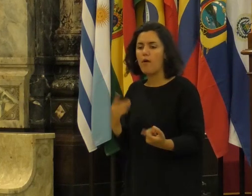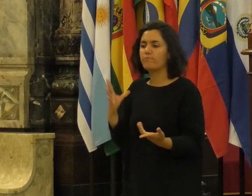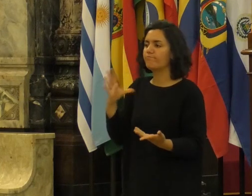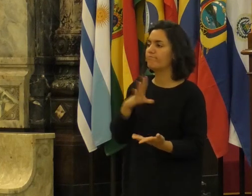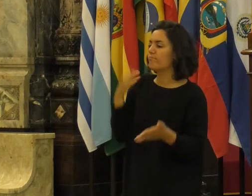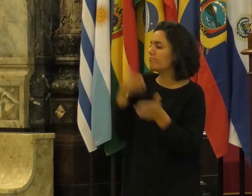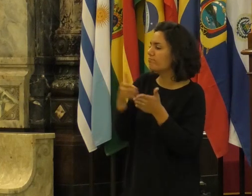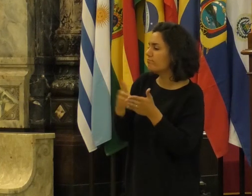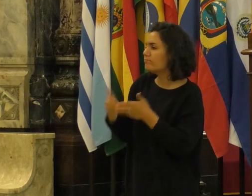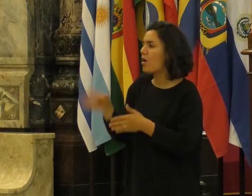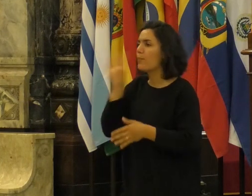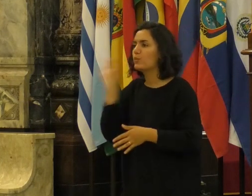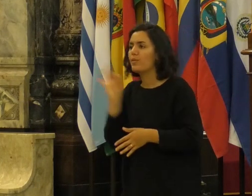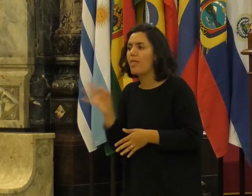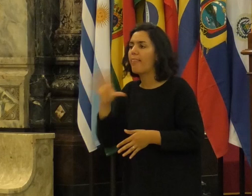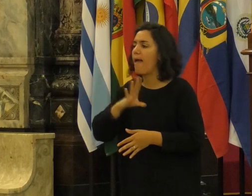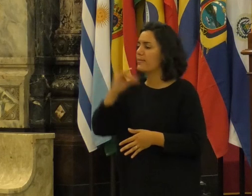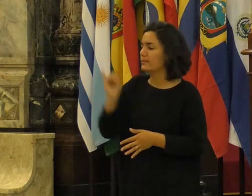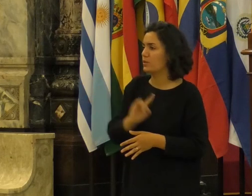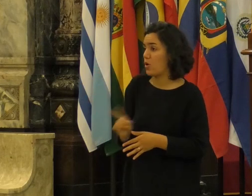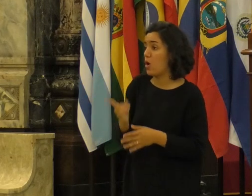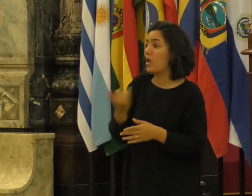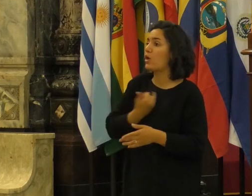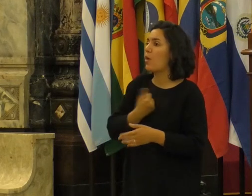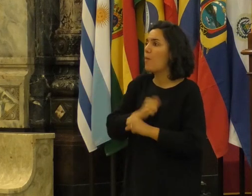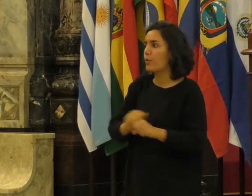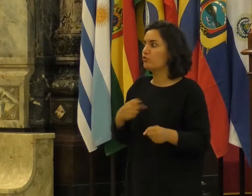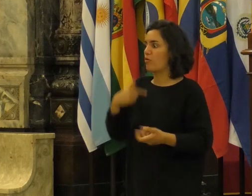qué oportunidades tenemos y cómo podemos situarnos